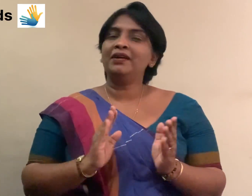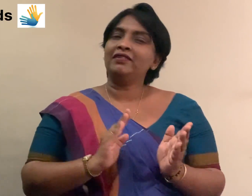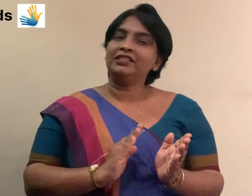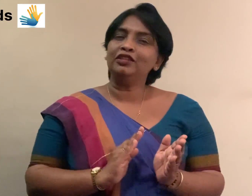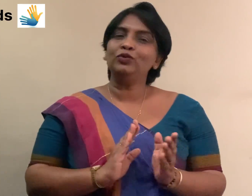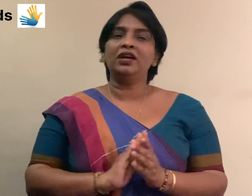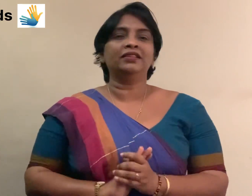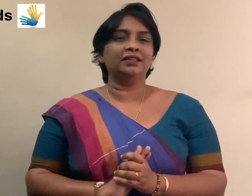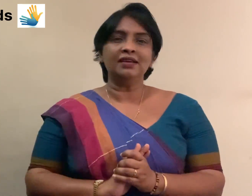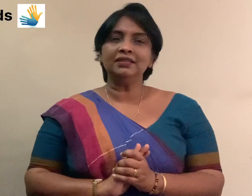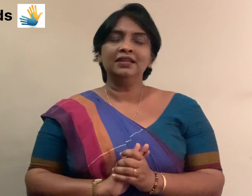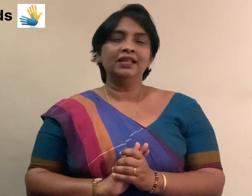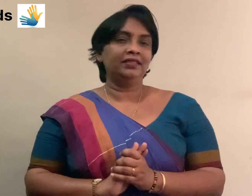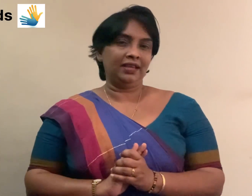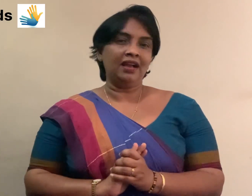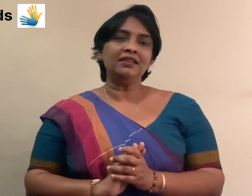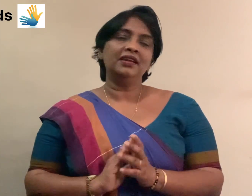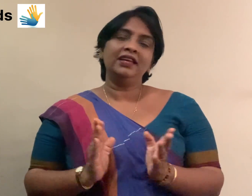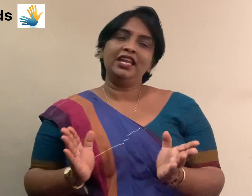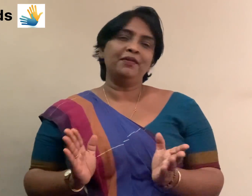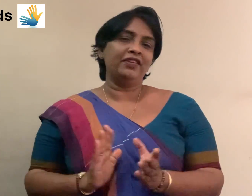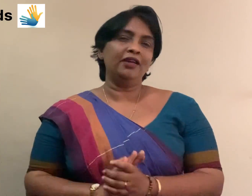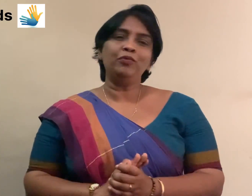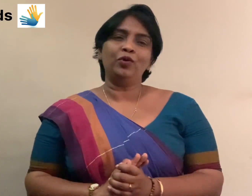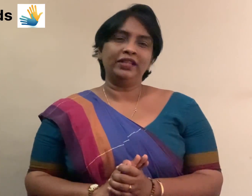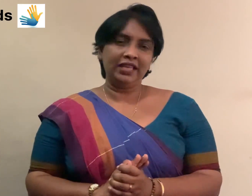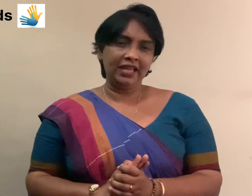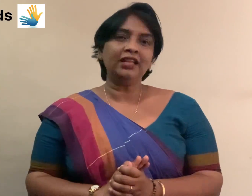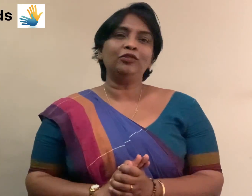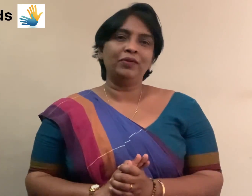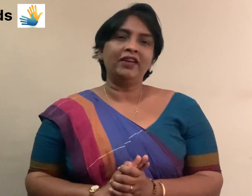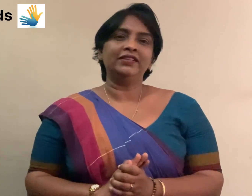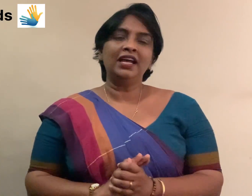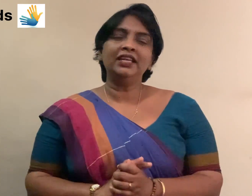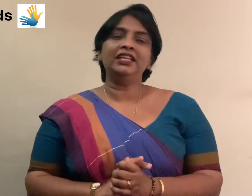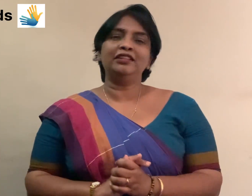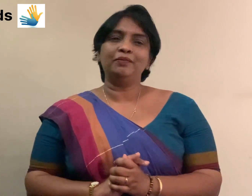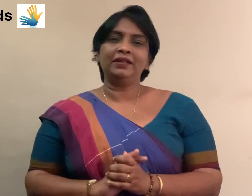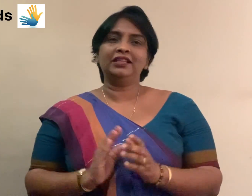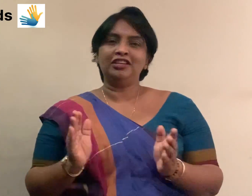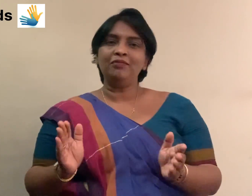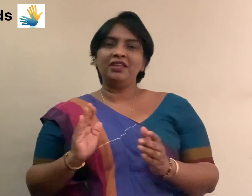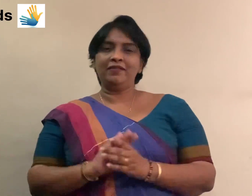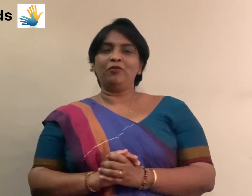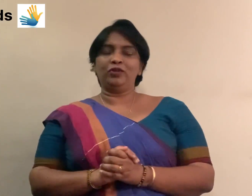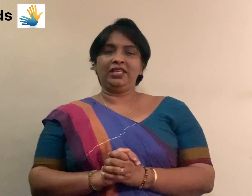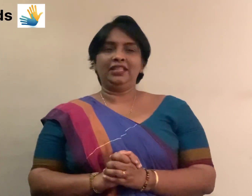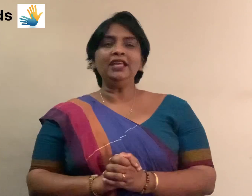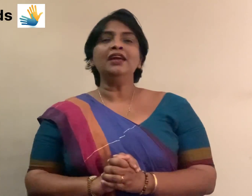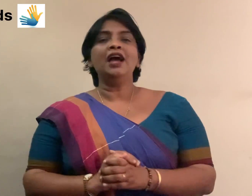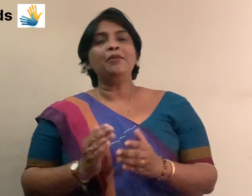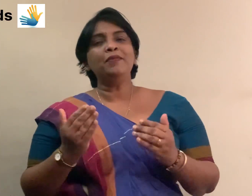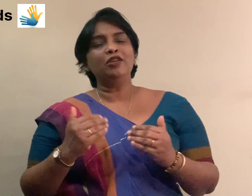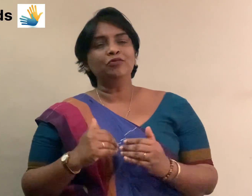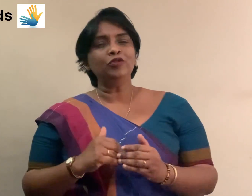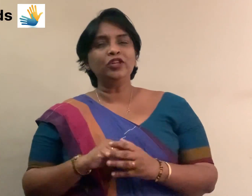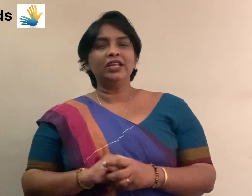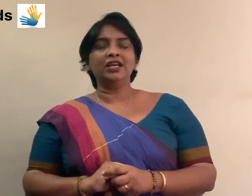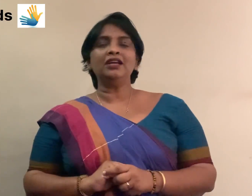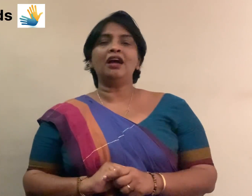වචන 3-4ක් දෙකක් එහෙම වෙන්න පුළුවන්. ඉතින් ඒකත් ඔබේ අවධානයෙන් ඉදිරිපත් කරනවා මේ මොහොතේදී. අපි බලමු ඊළඟ